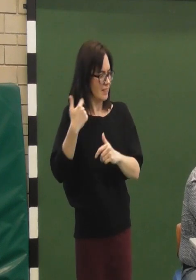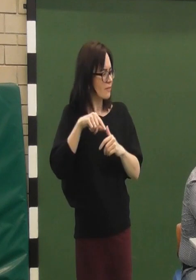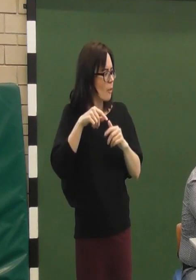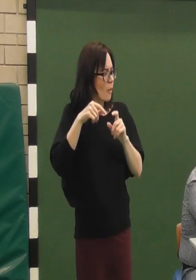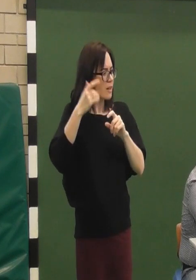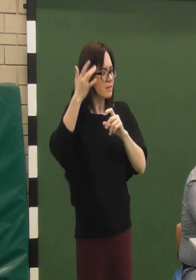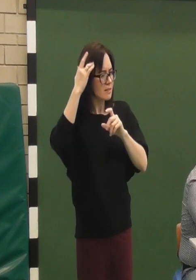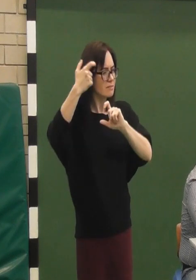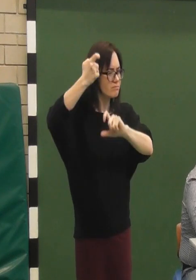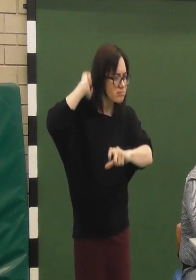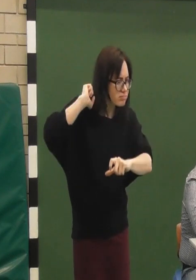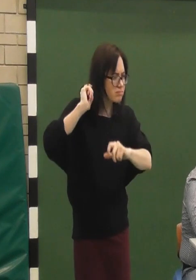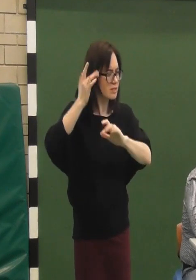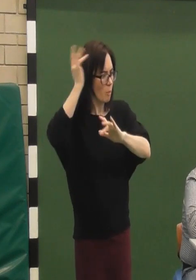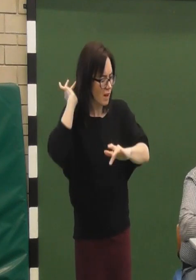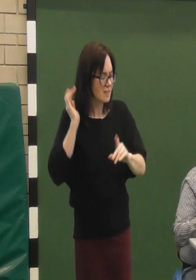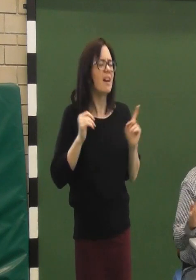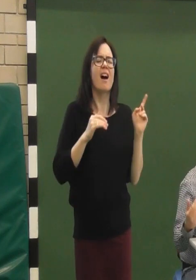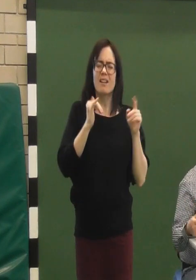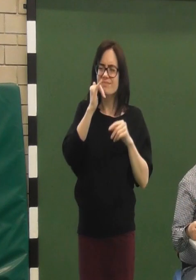hát igen.